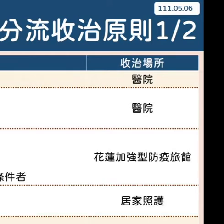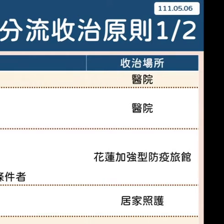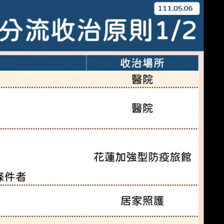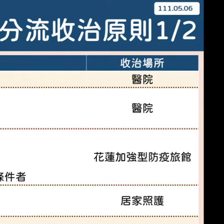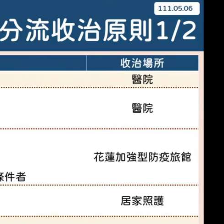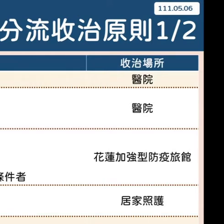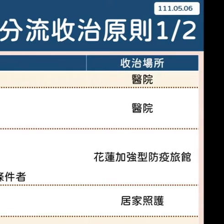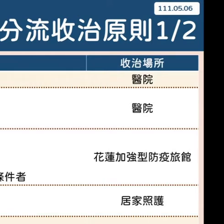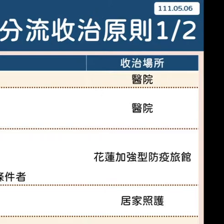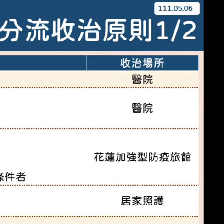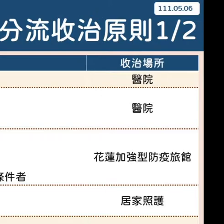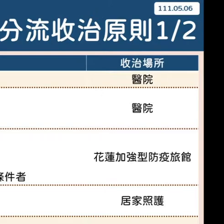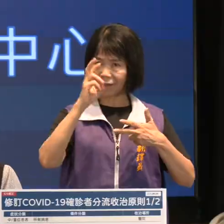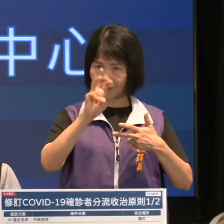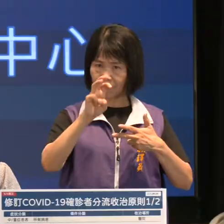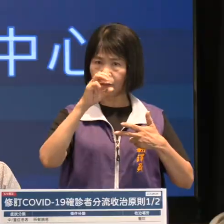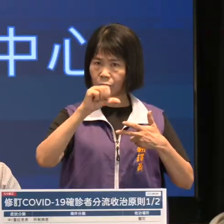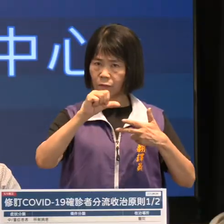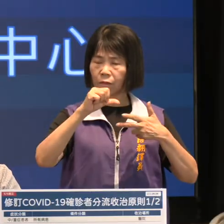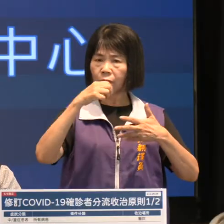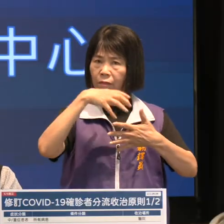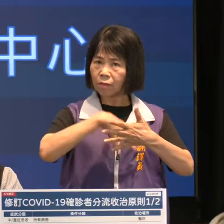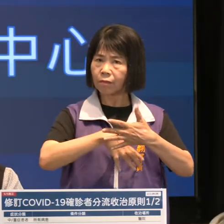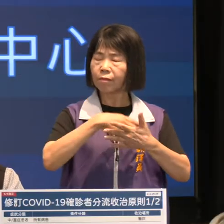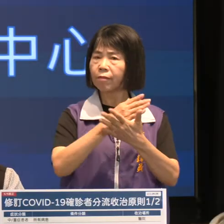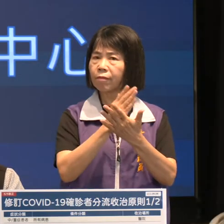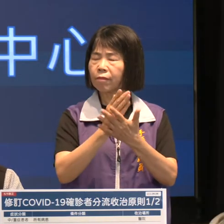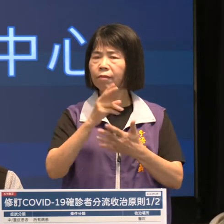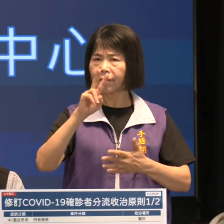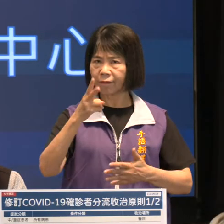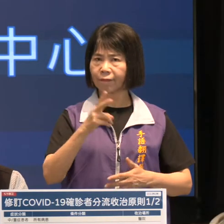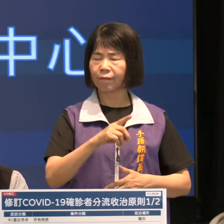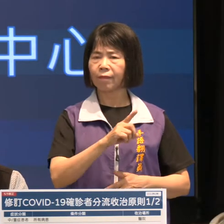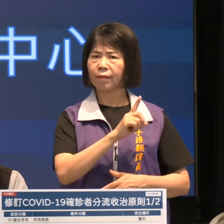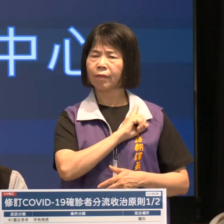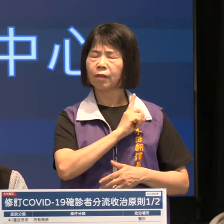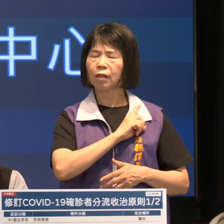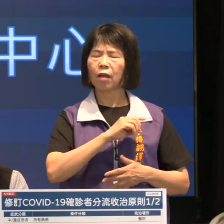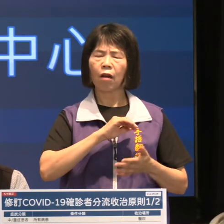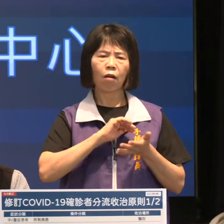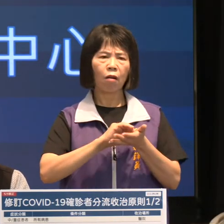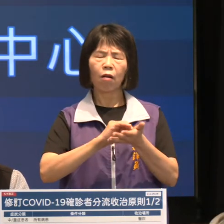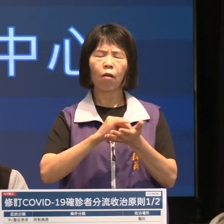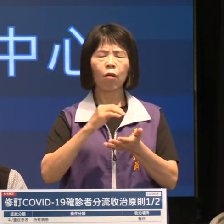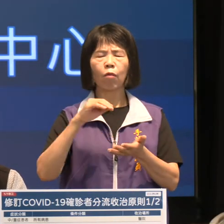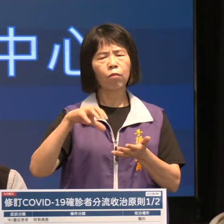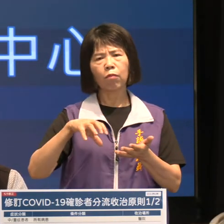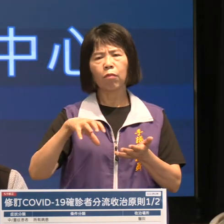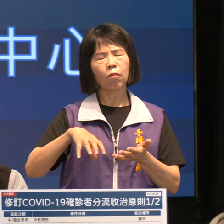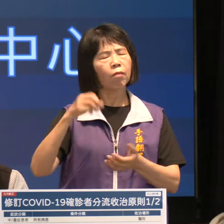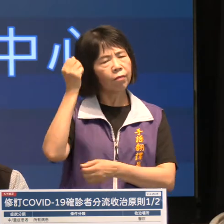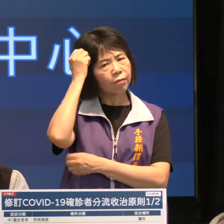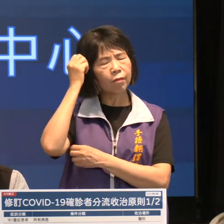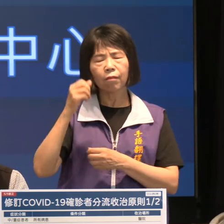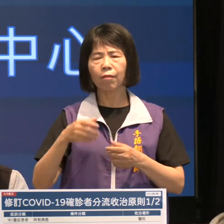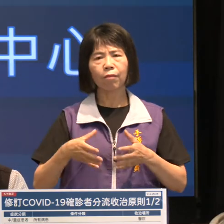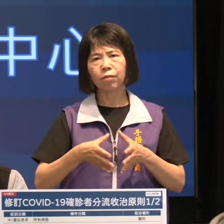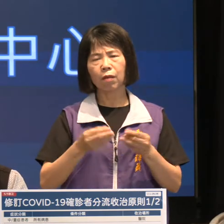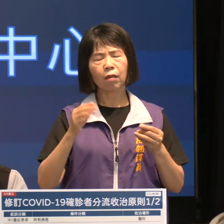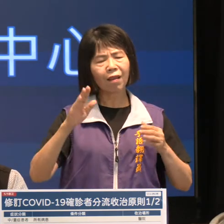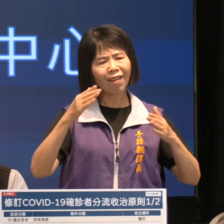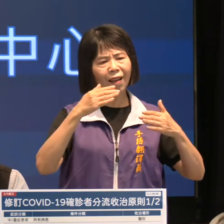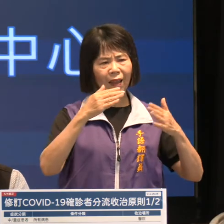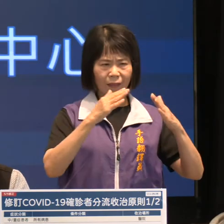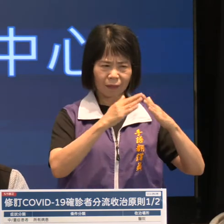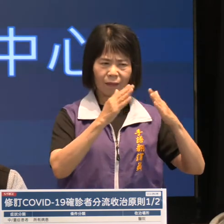孕35周以内的等等哈，或是你虽然说没有住院的需求，但是你的家里面不符合居家照护的